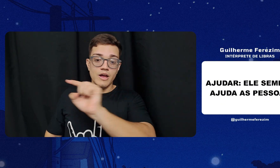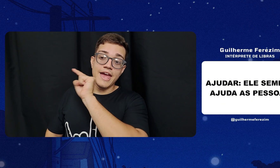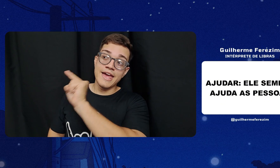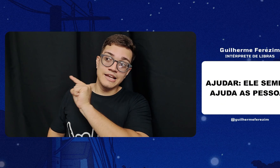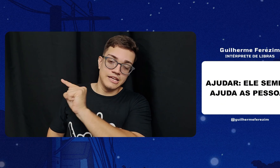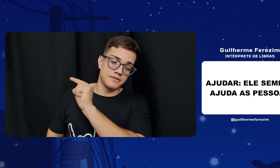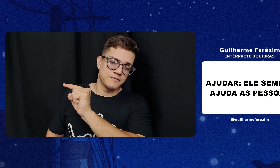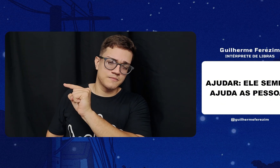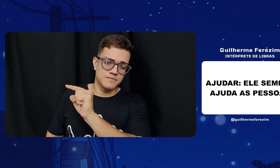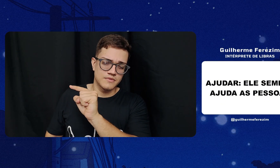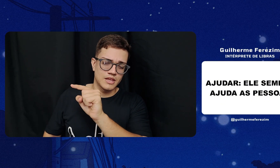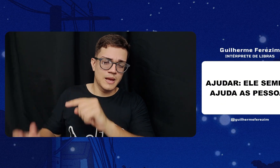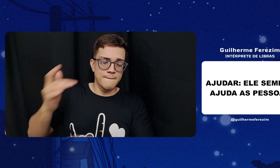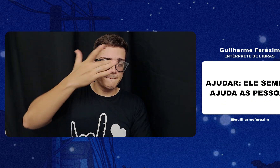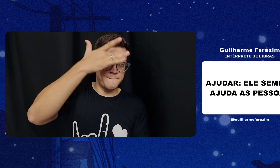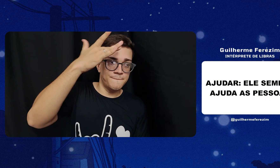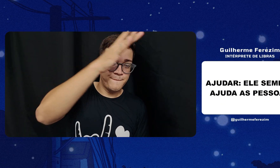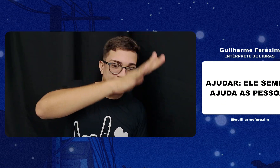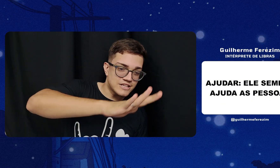Então, ele.